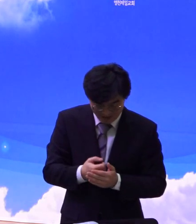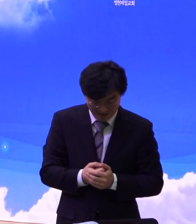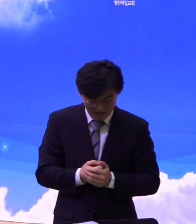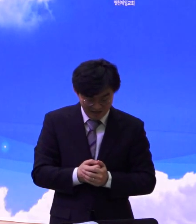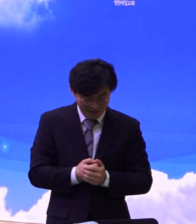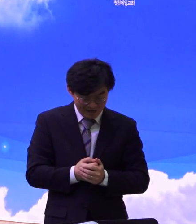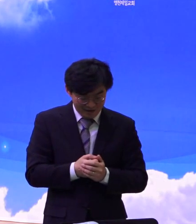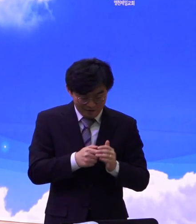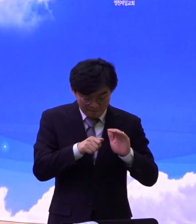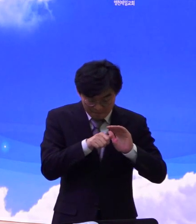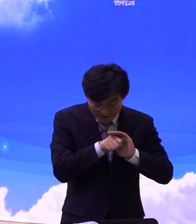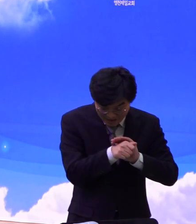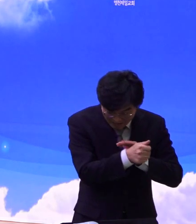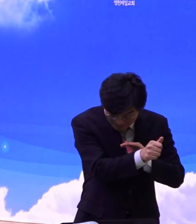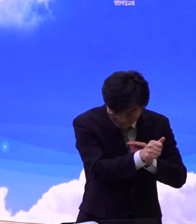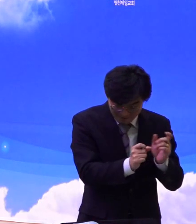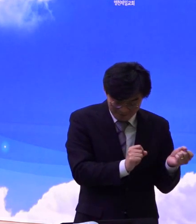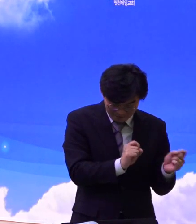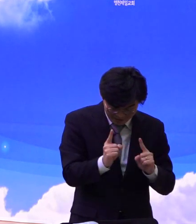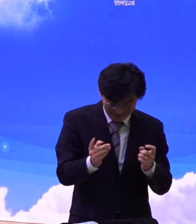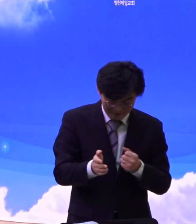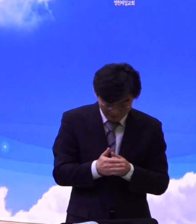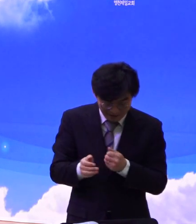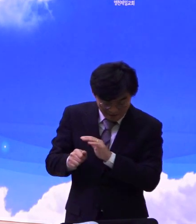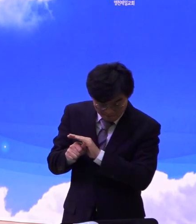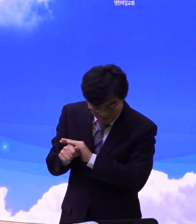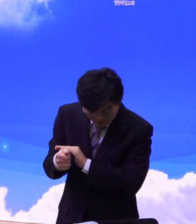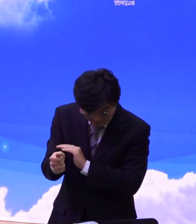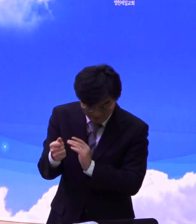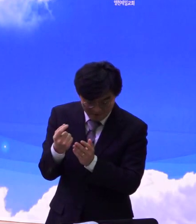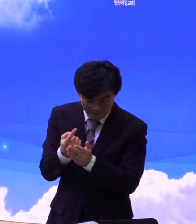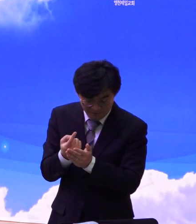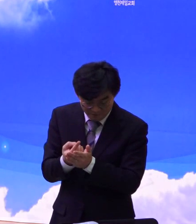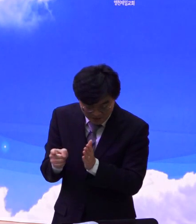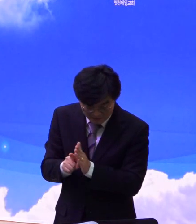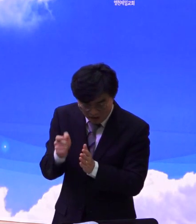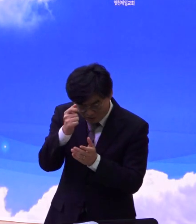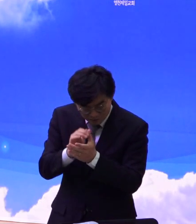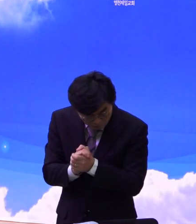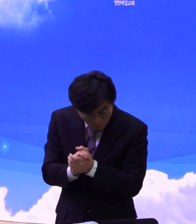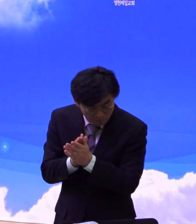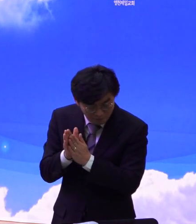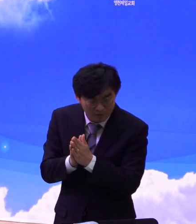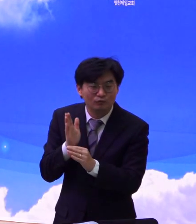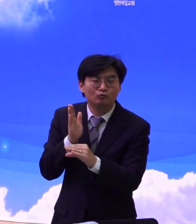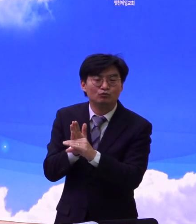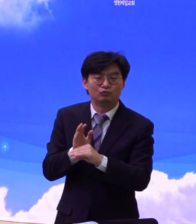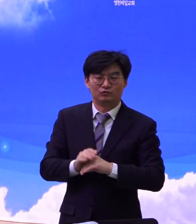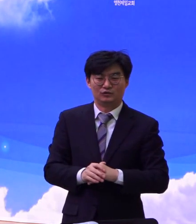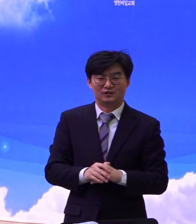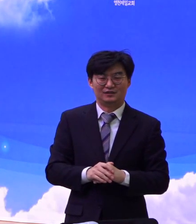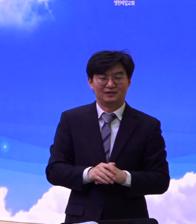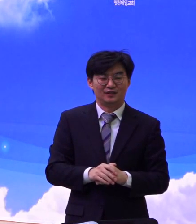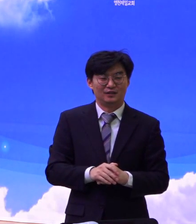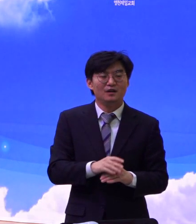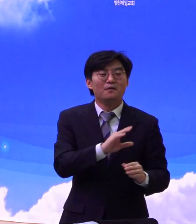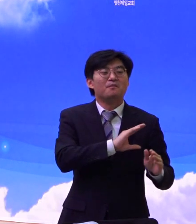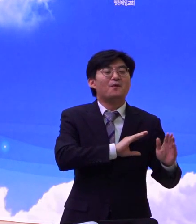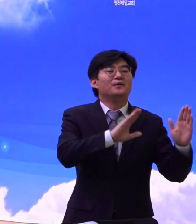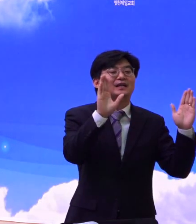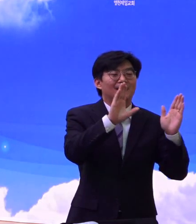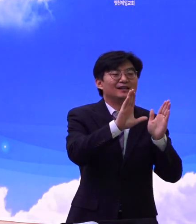것입니다. 불뱀 사건이 있은 후에 남유다의 히스기야 왕까지 오늘 열왕기하의